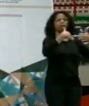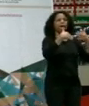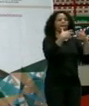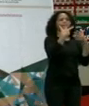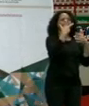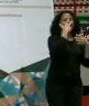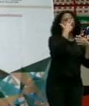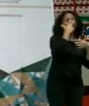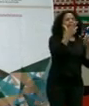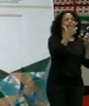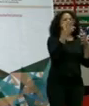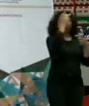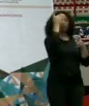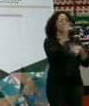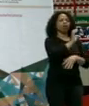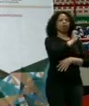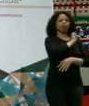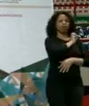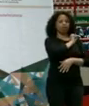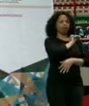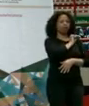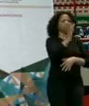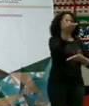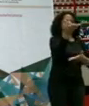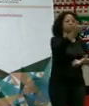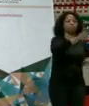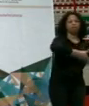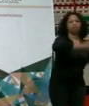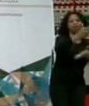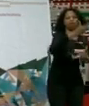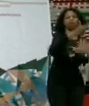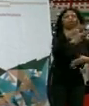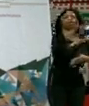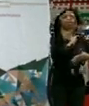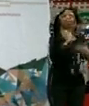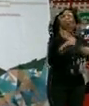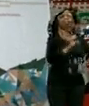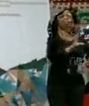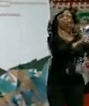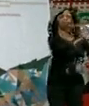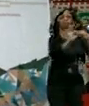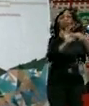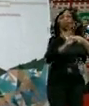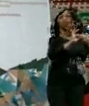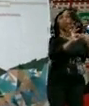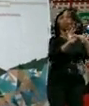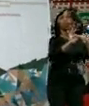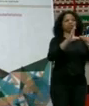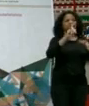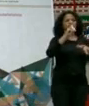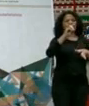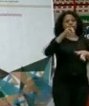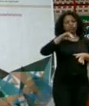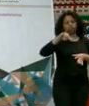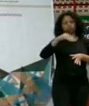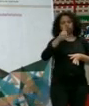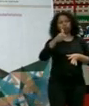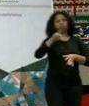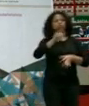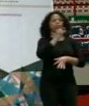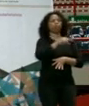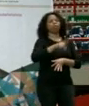vão promover a nossa independência. Então Dom João, ele vai ser extremamente inteligente. Ele pensa, se eu quero